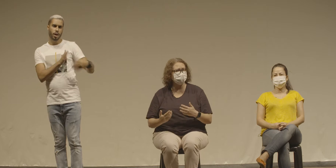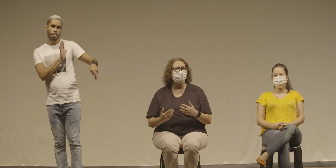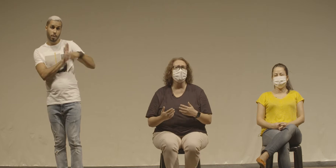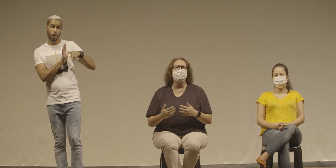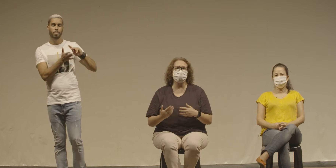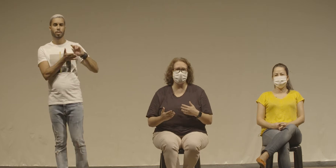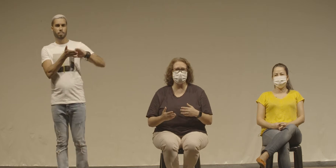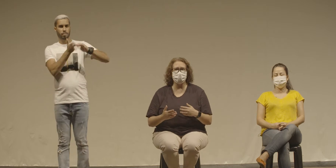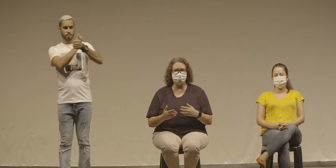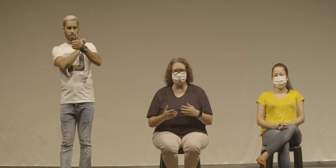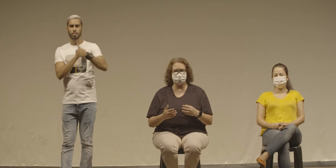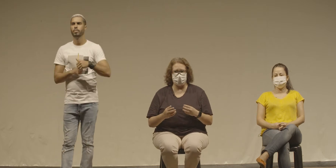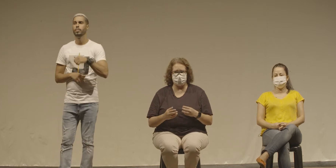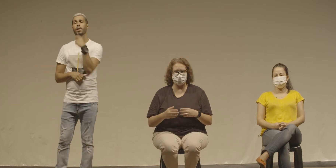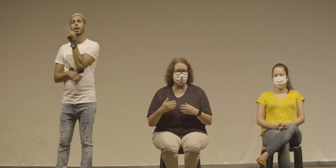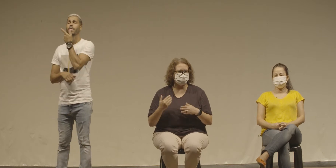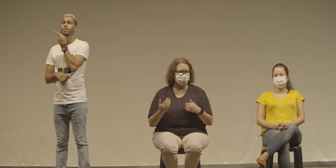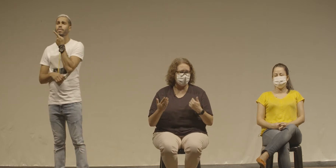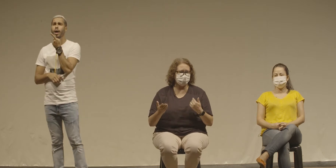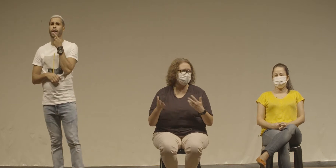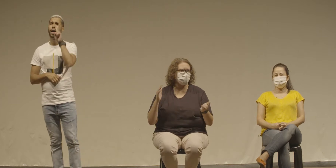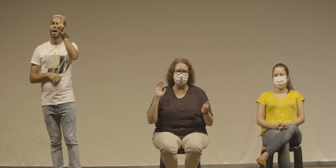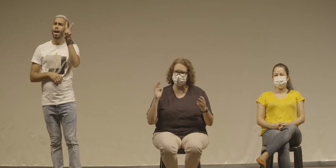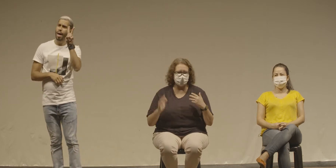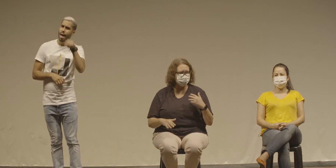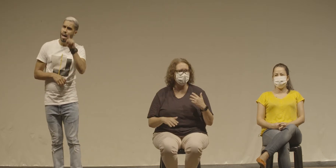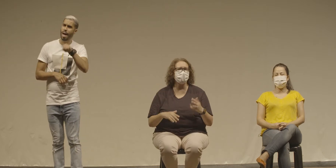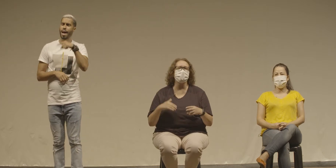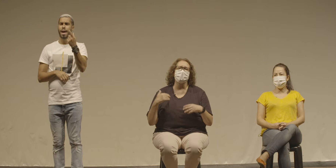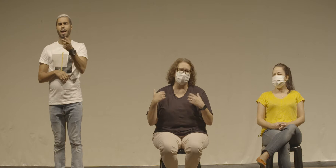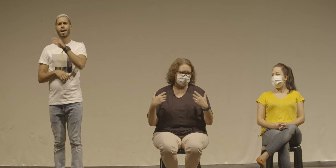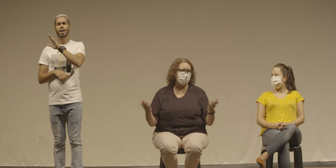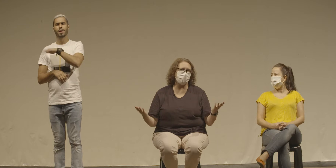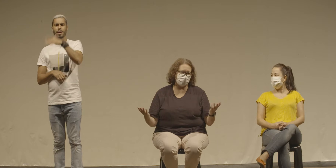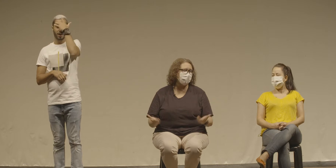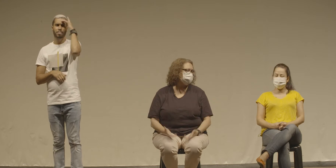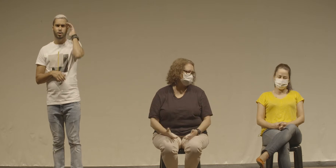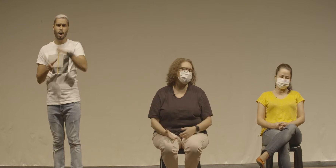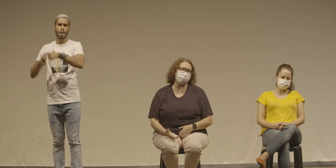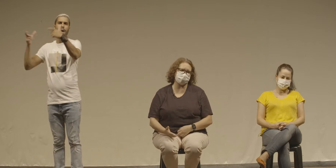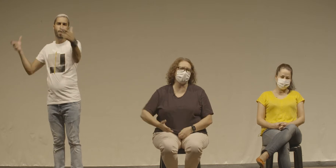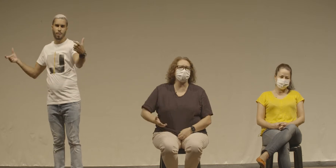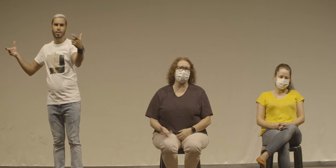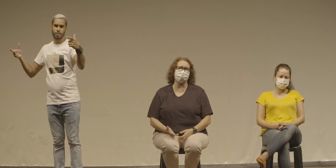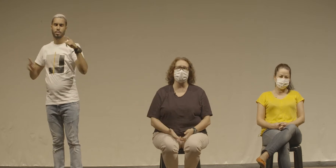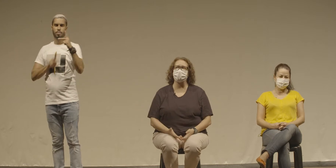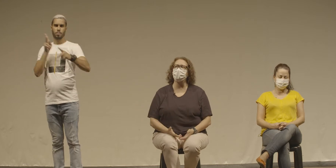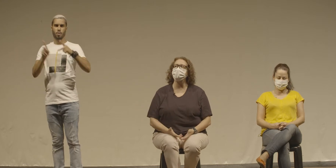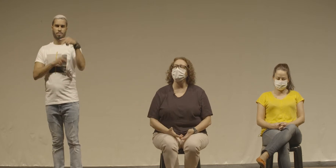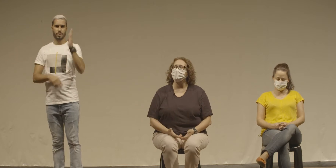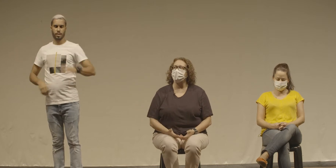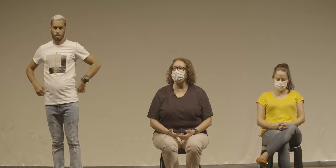está falando de pessoas de classe média, média baixa. Da maior parte da nossa população. Maior parte, exatamente, da nossa